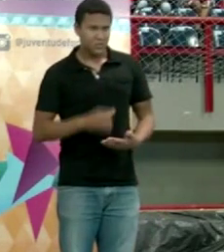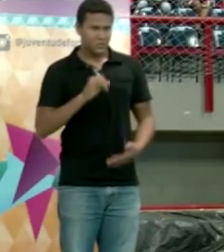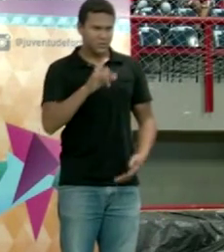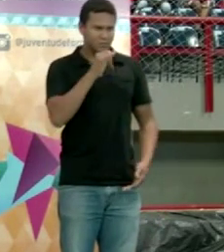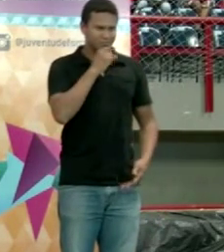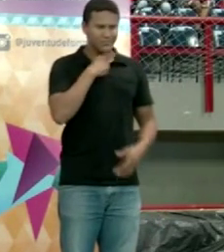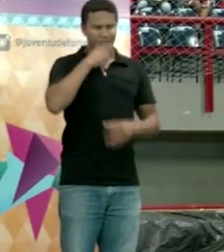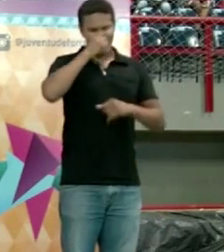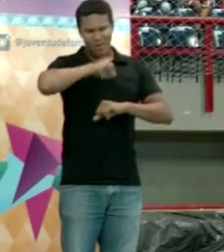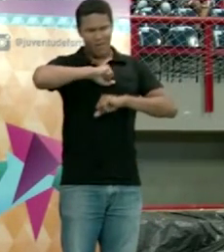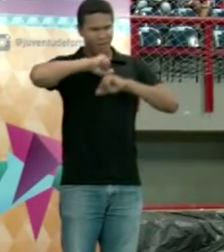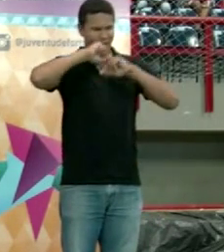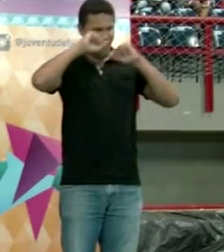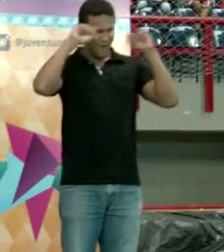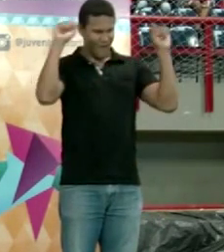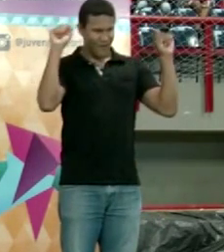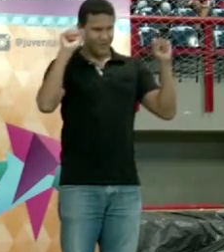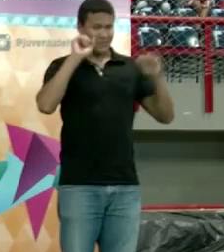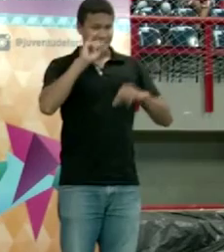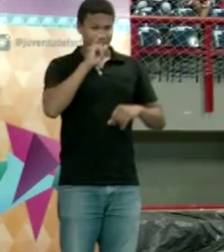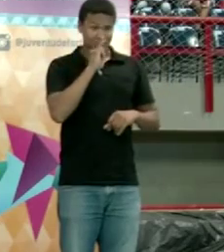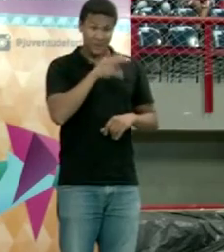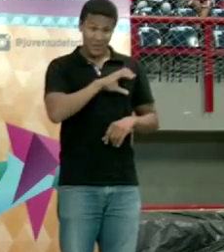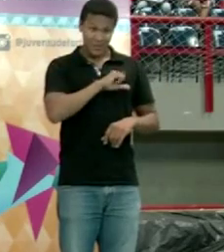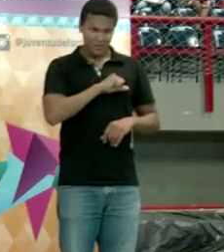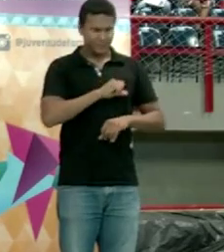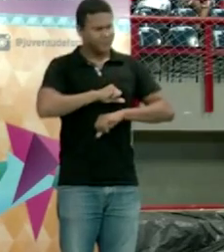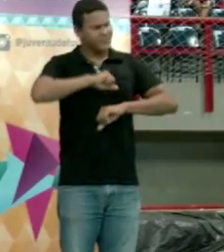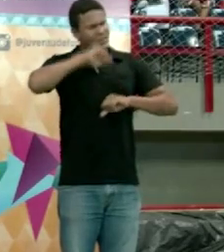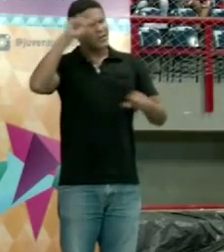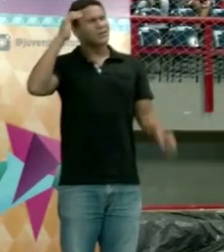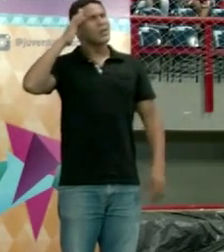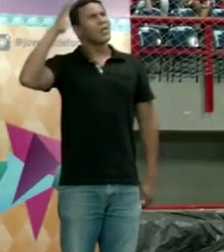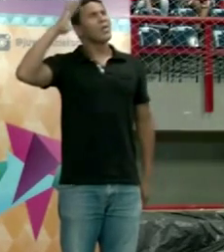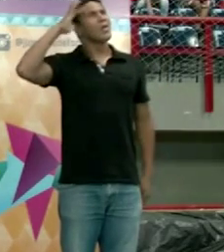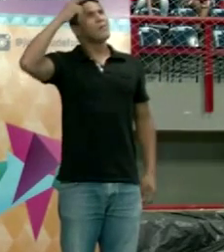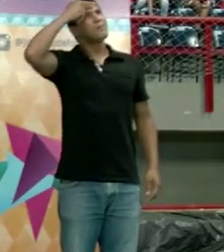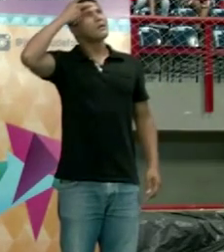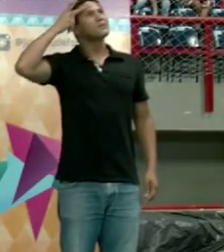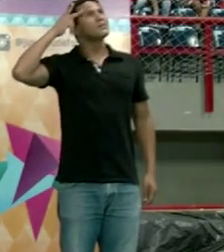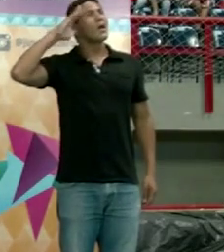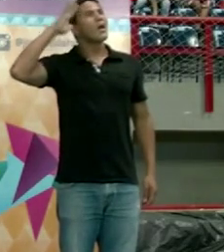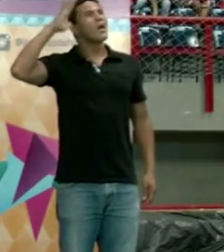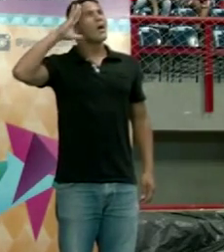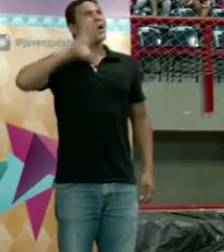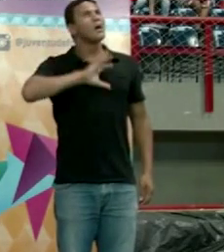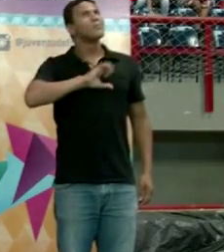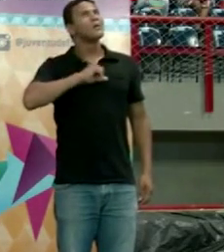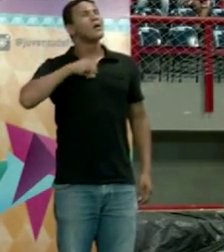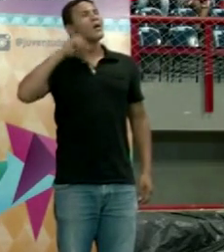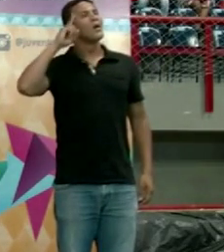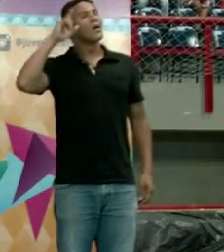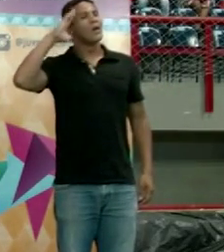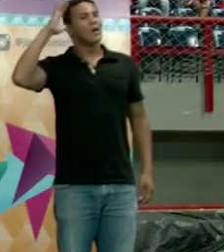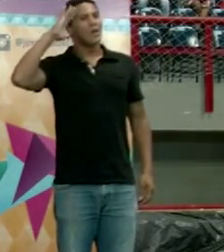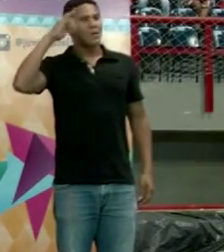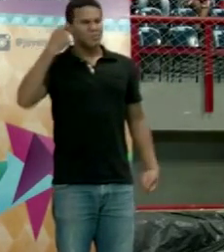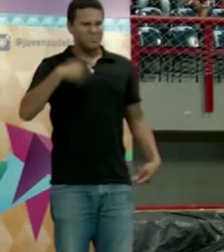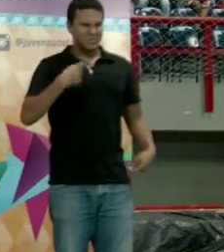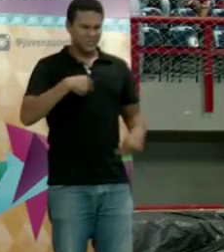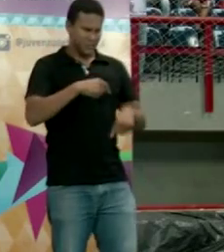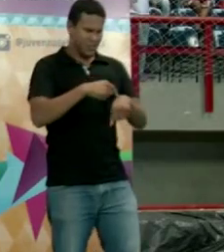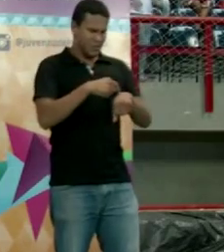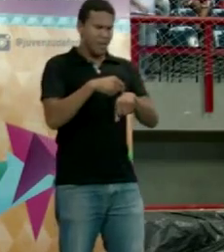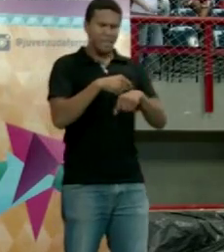você acorda, você já acorda pensando na pessoa amada? Você não coloca o despertador para pensar nela,